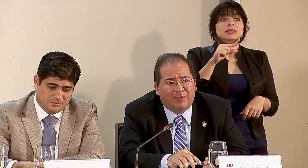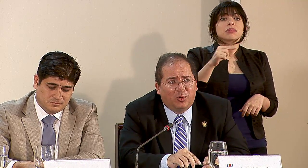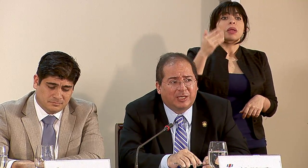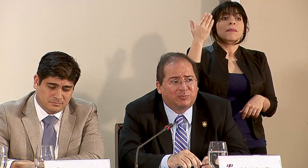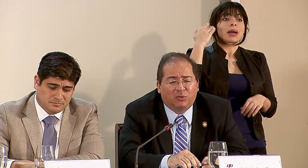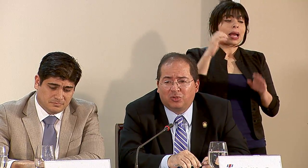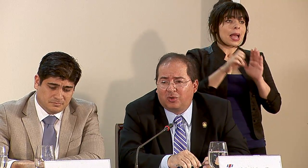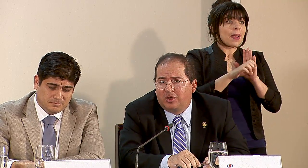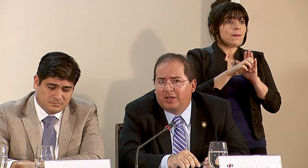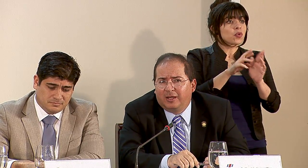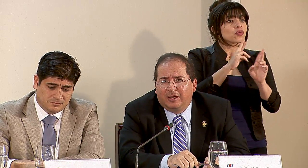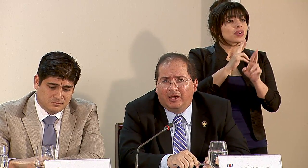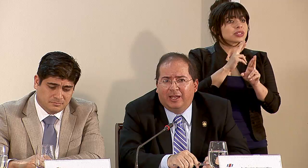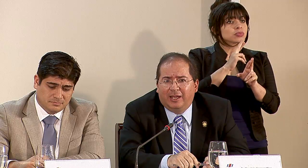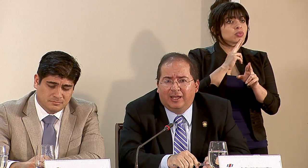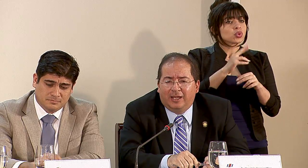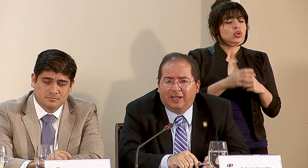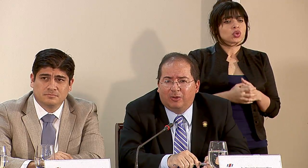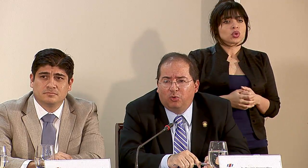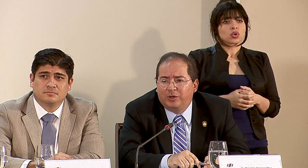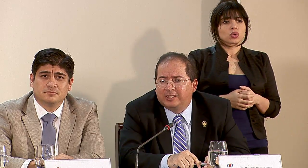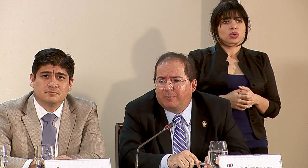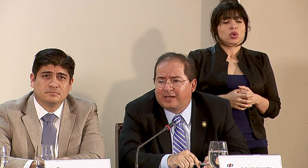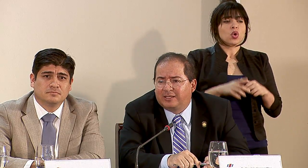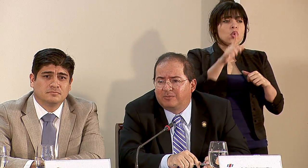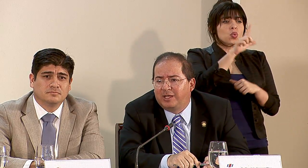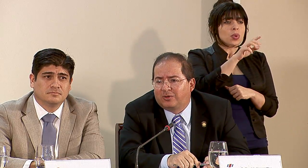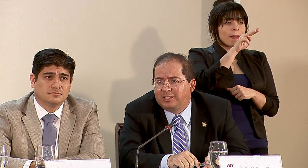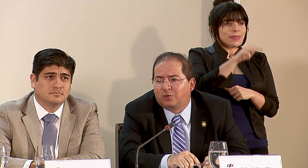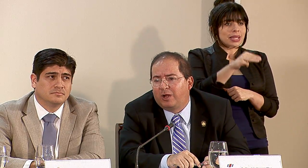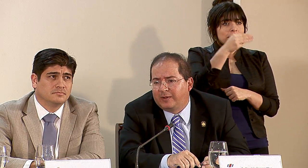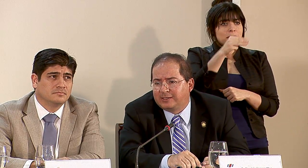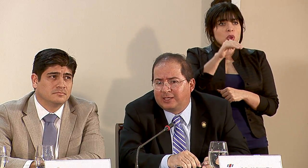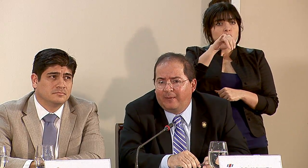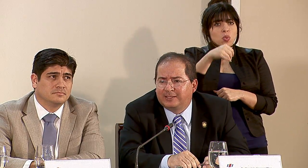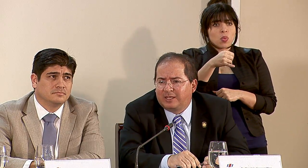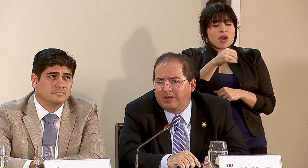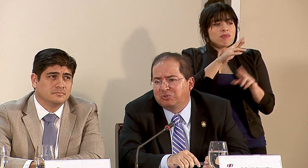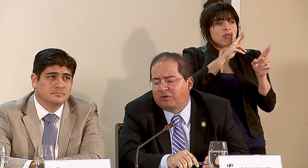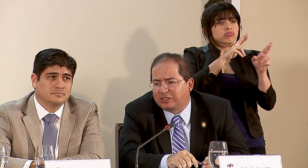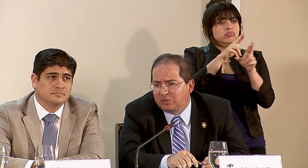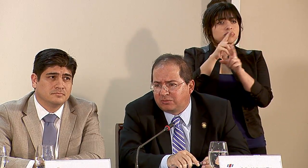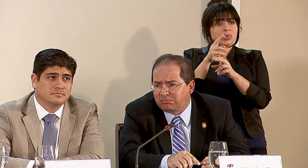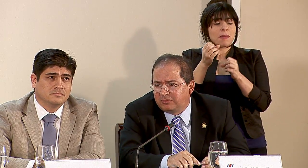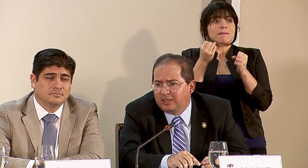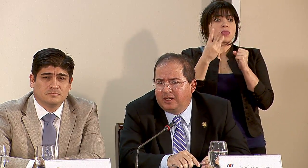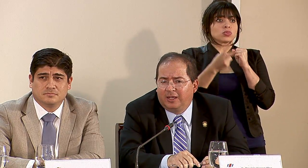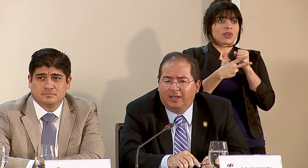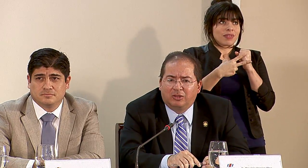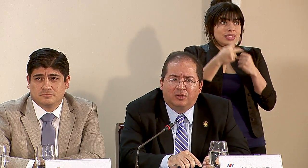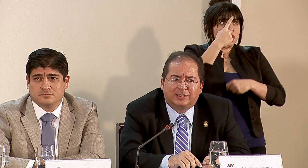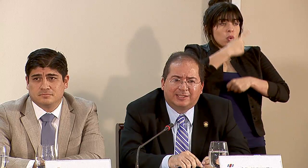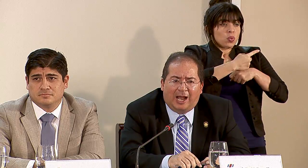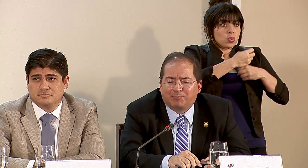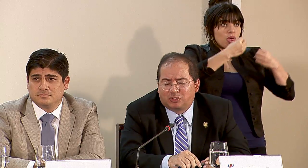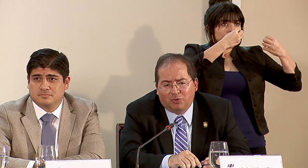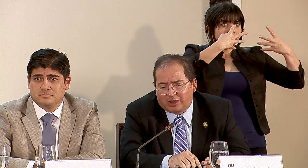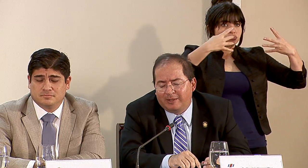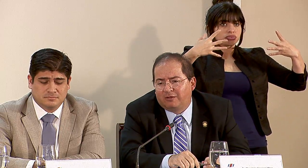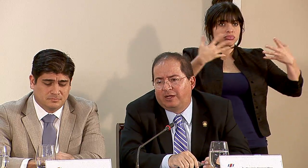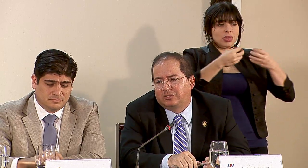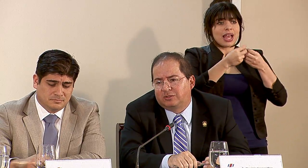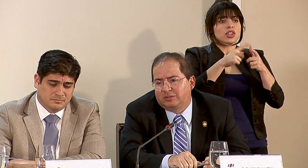pasada por ejemplo respondió lunes martes miércoles y jueves a veces en más de una ocasión entonces es